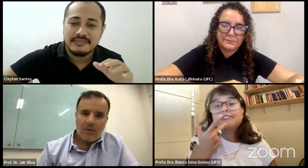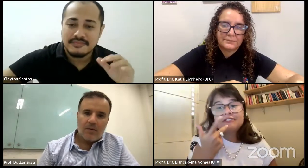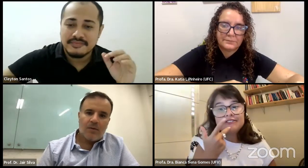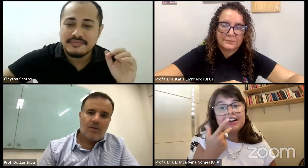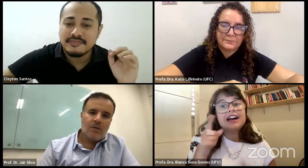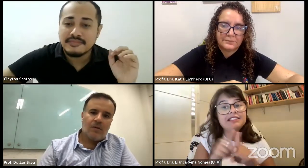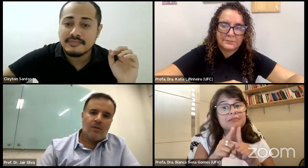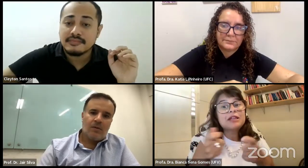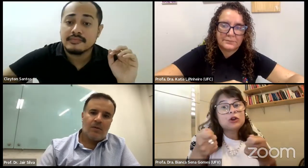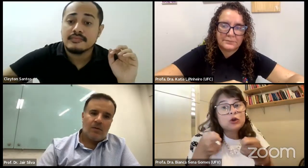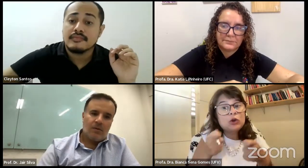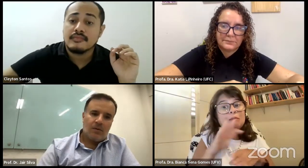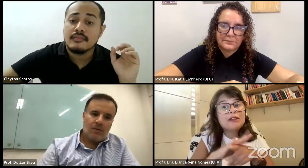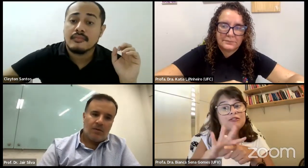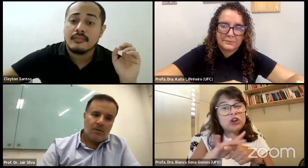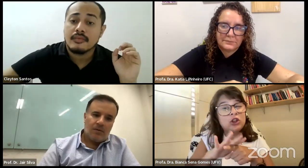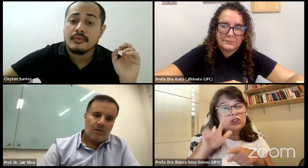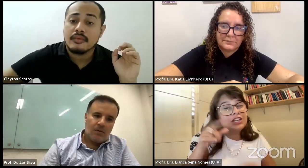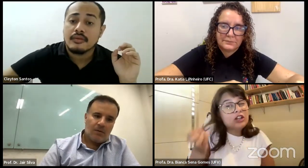Sim, por esse professor.